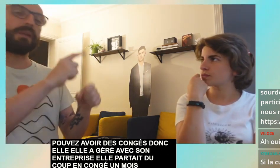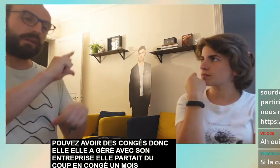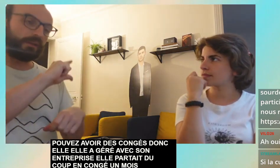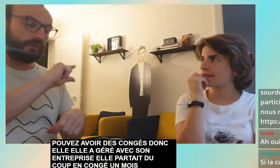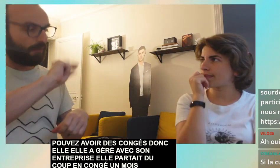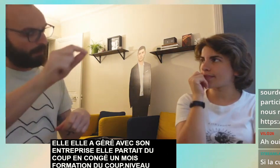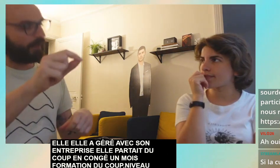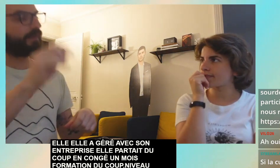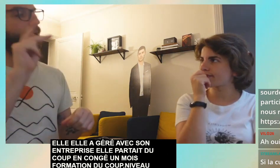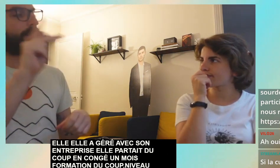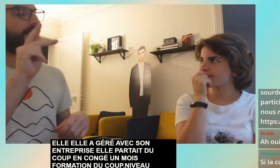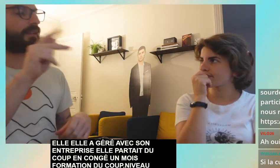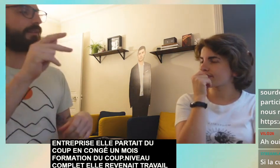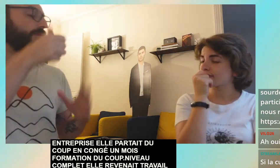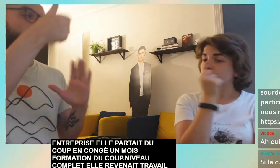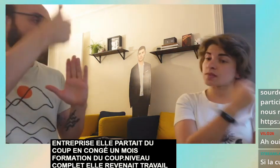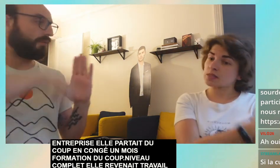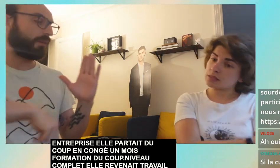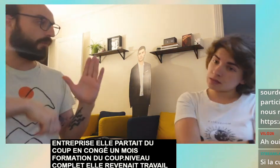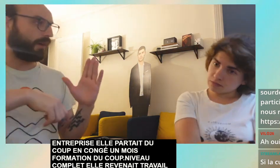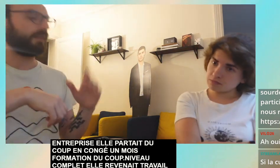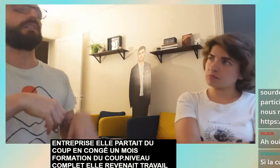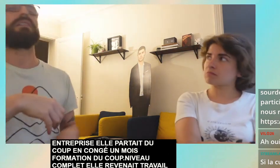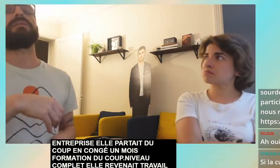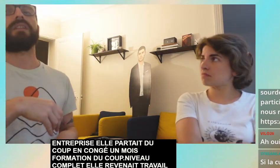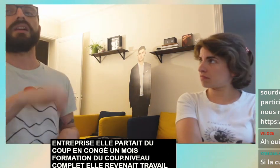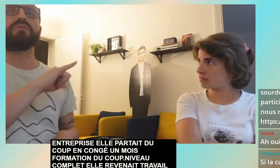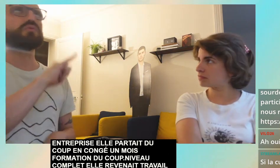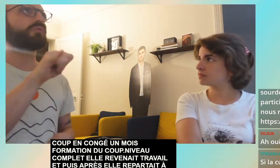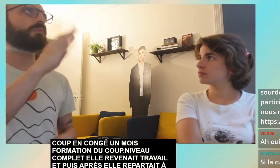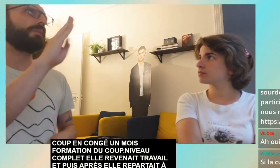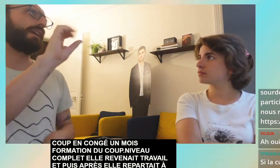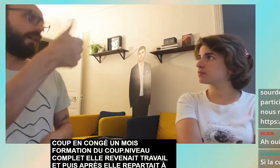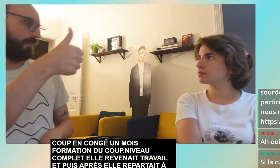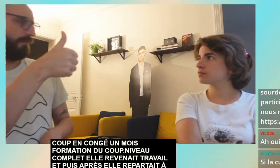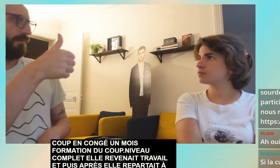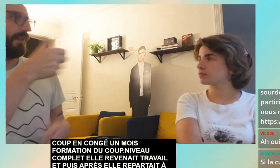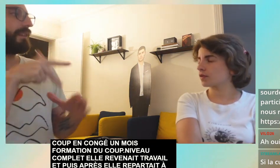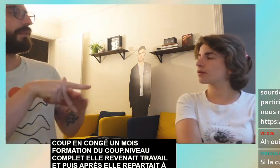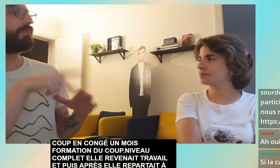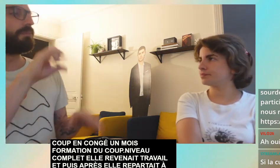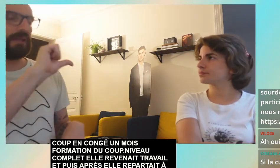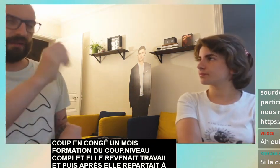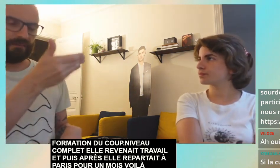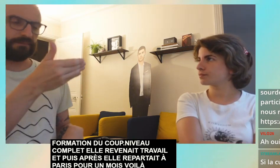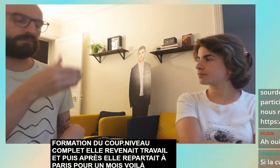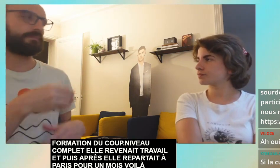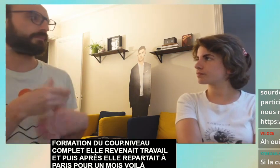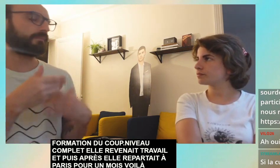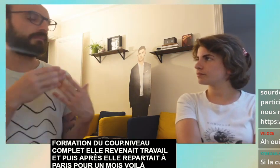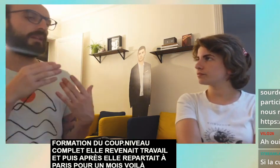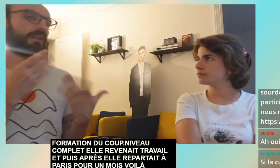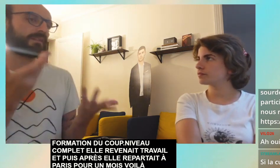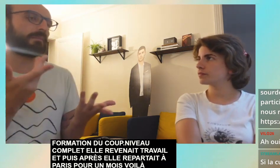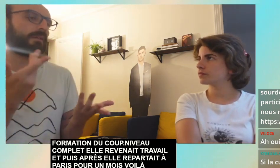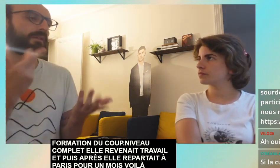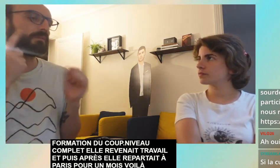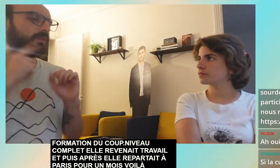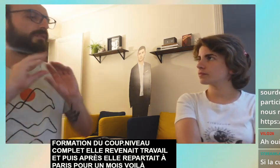après elle repartait à Paris pour 1 mois, voilà, jusqu'au B1, enfin, début B1, en disant en fait, moi je vais